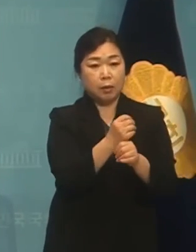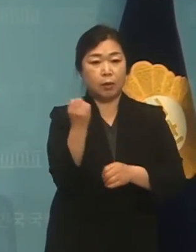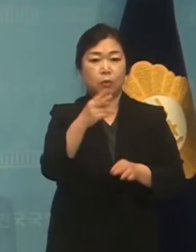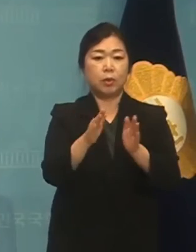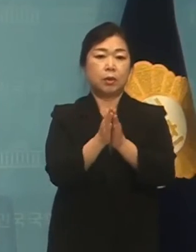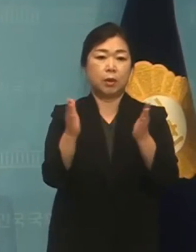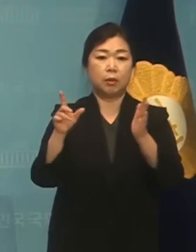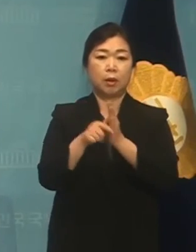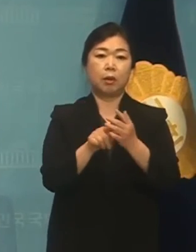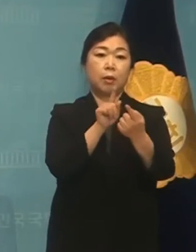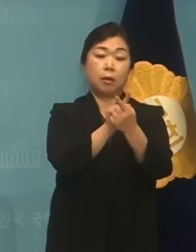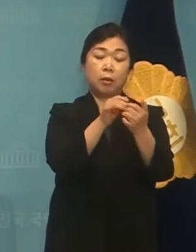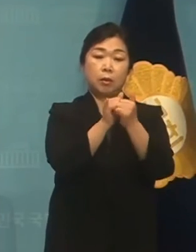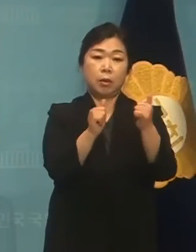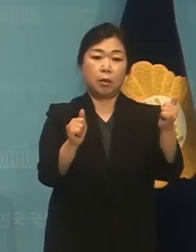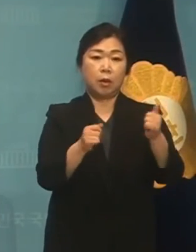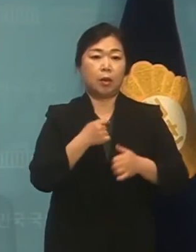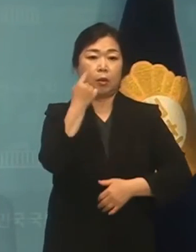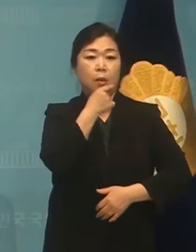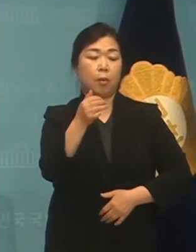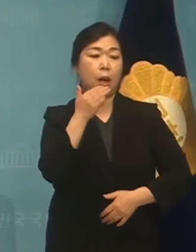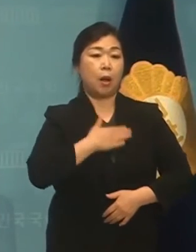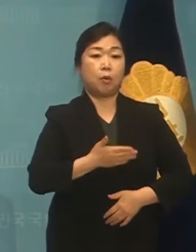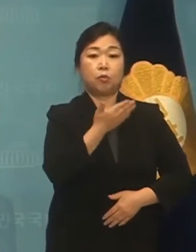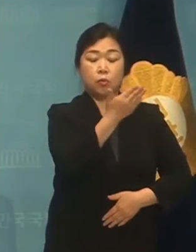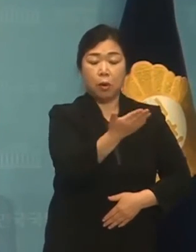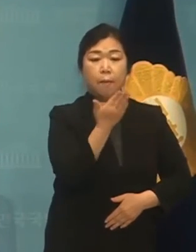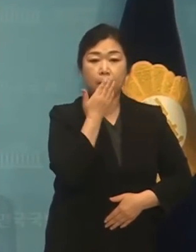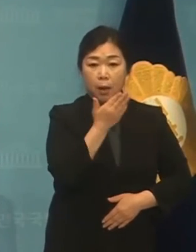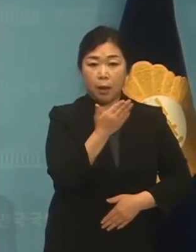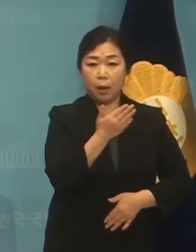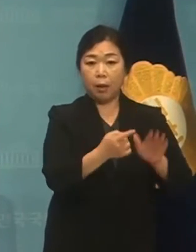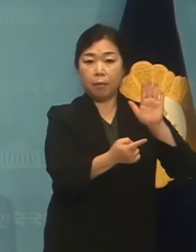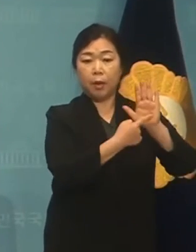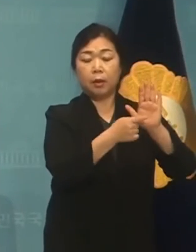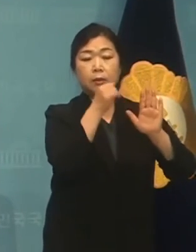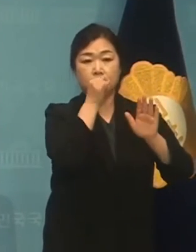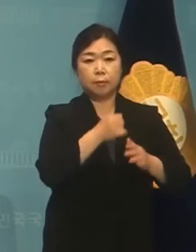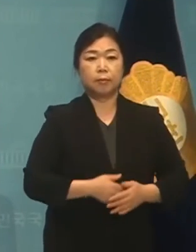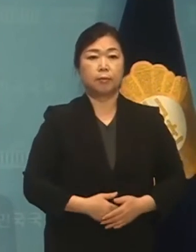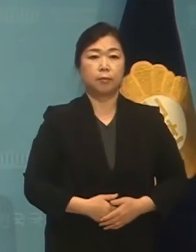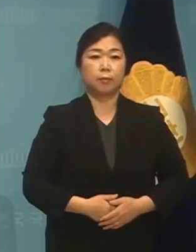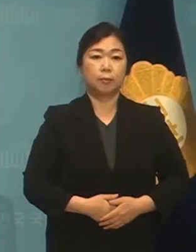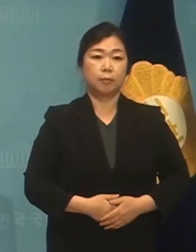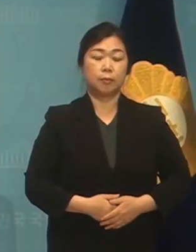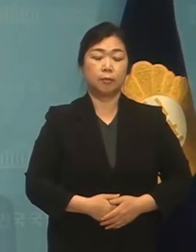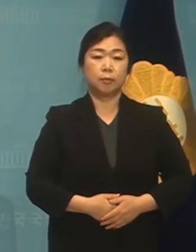조사 대상자에게 구두로 통지할 수 있음이라고 명시하고 있습니다.